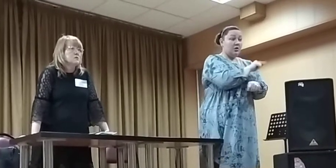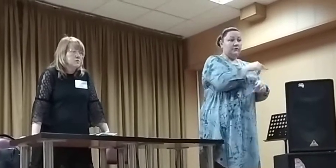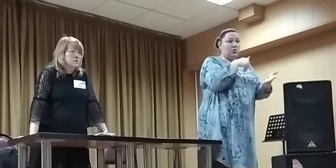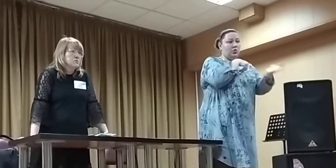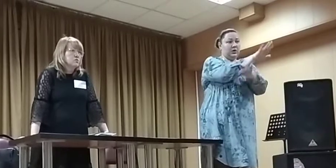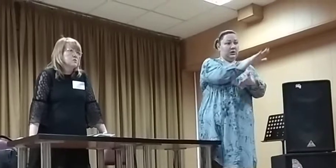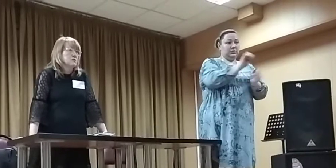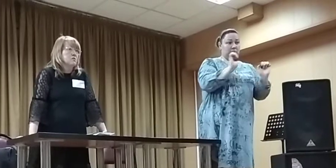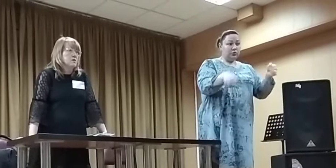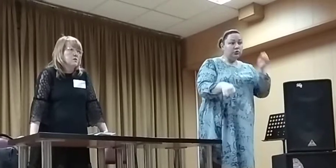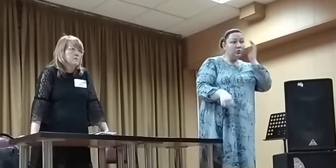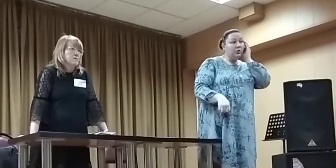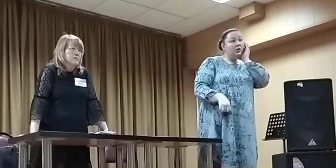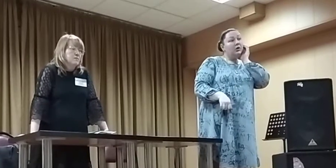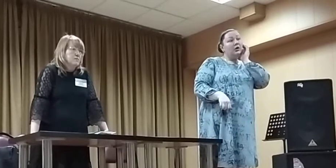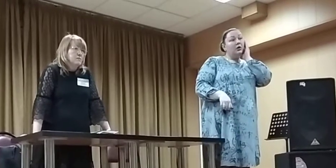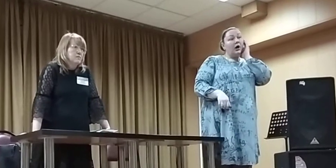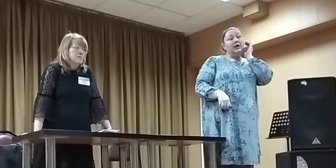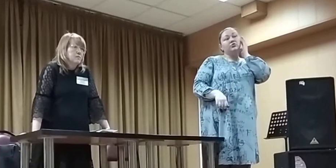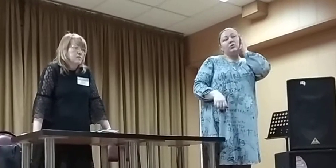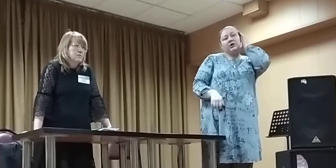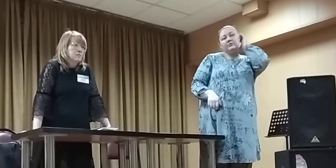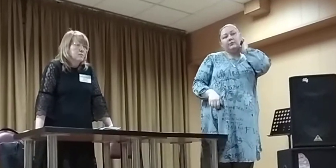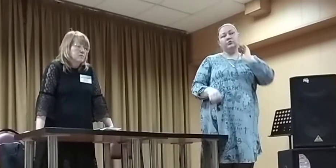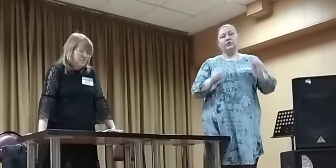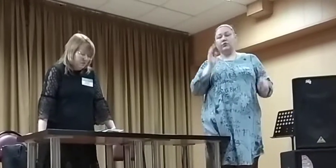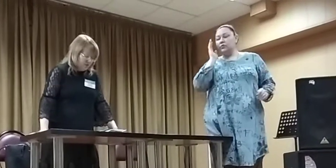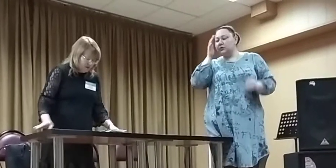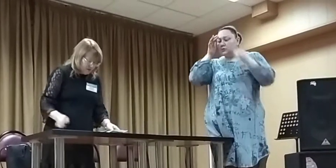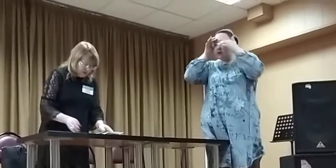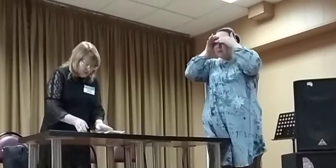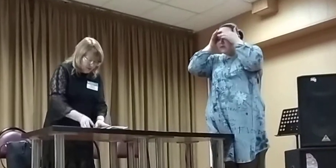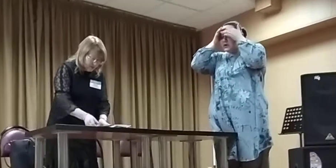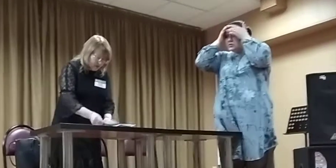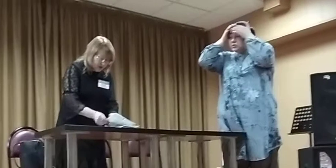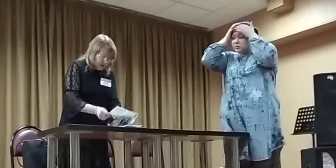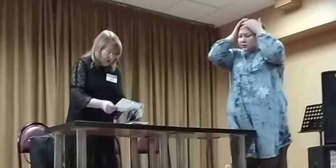соответствующие деньги. А сколько там за кусок, вот, ну, добавка идет?